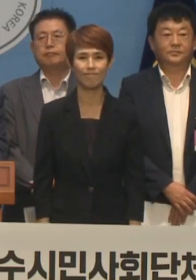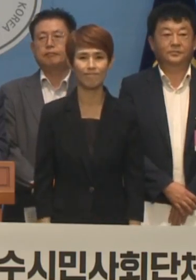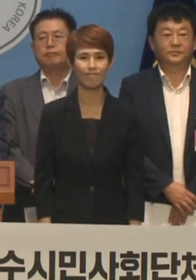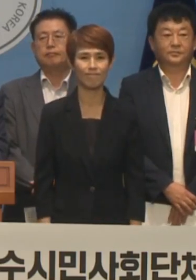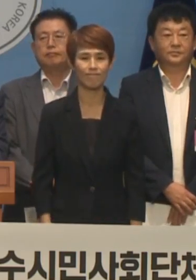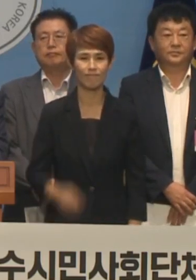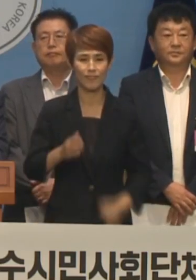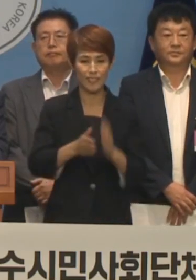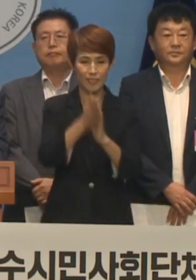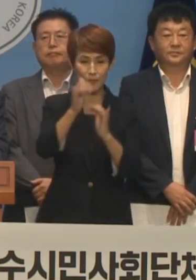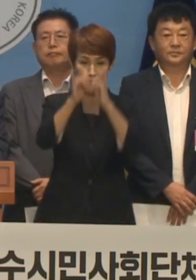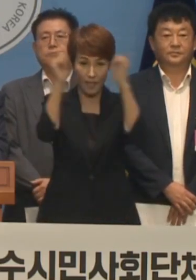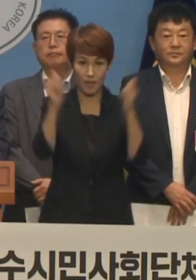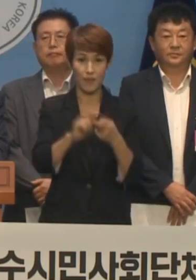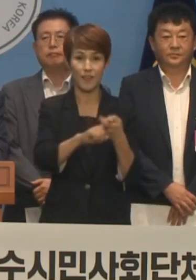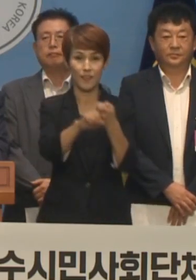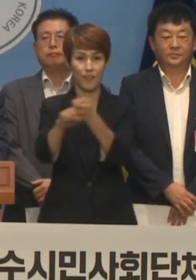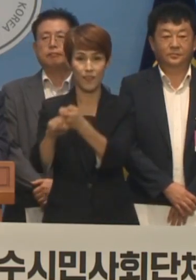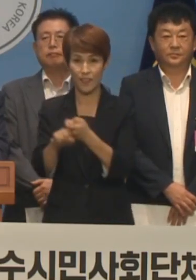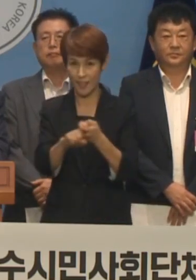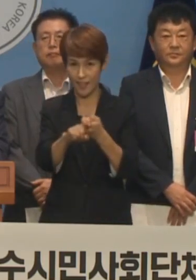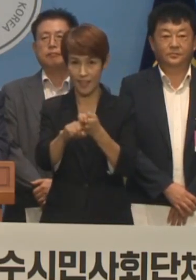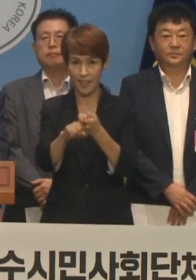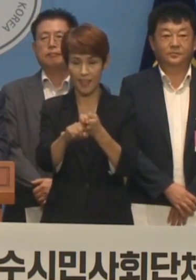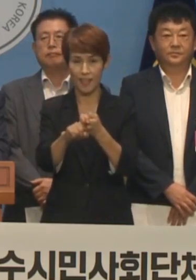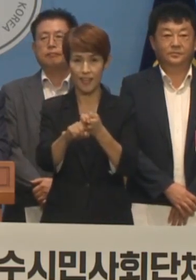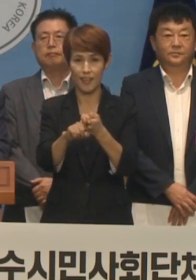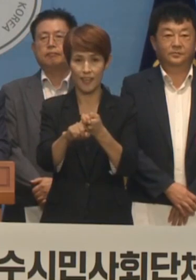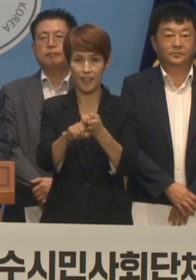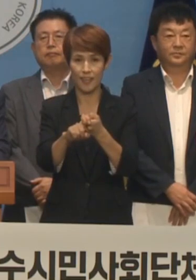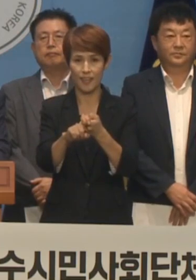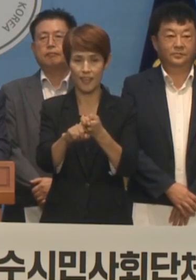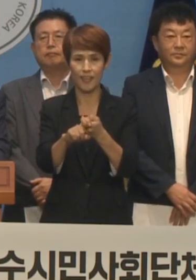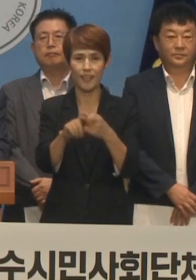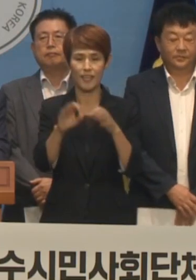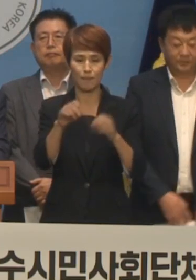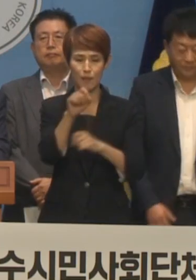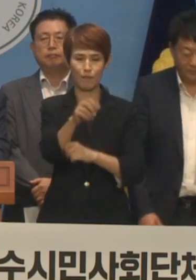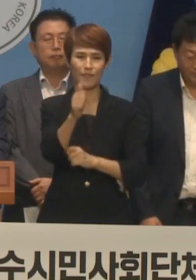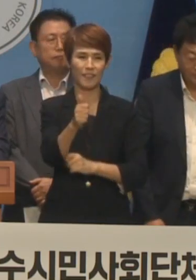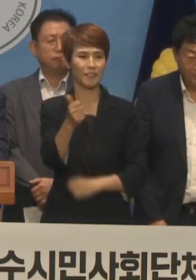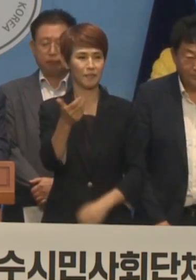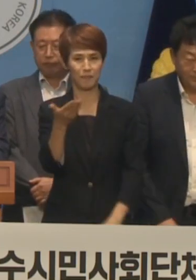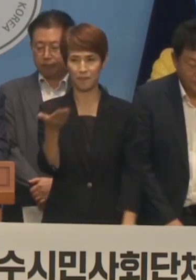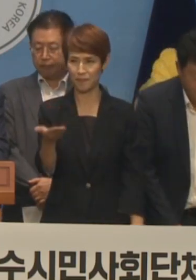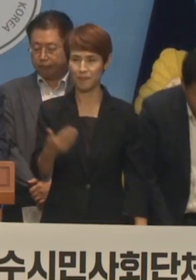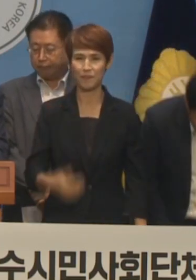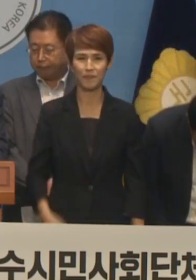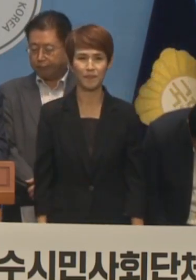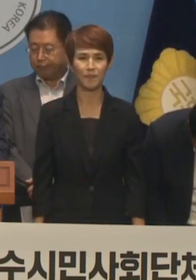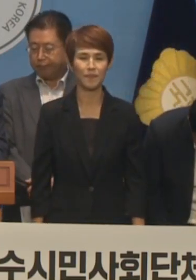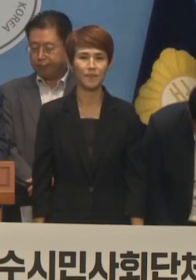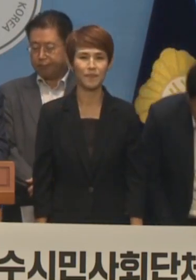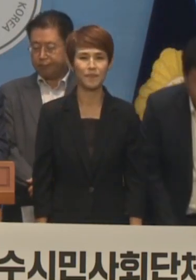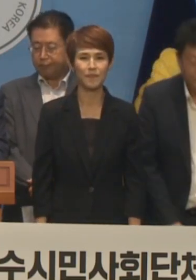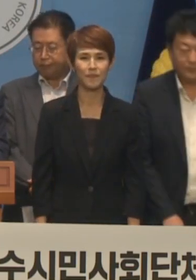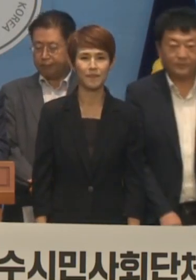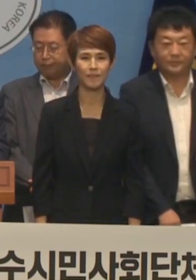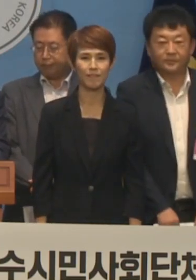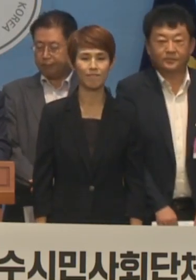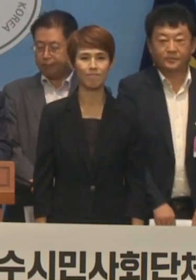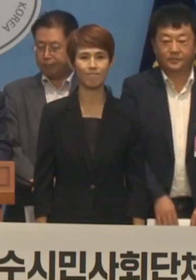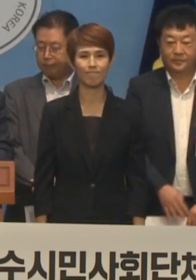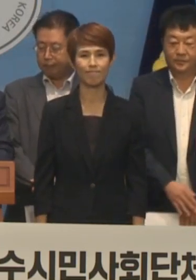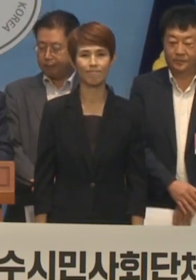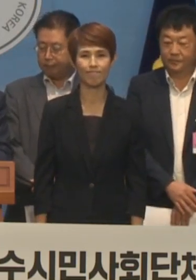여수 시민사회 단체 연대의 김대희 사무총장님께서 함께해 주셨습니다. 그러면